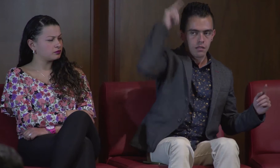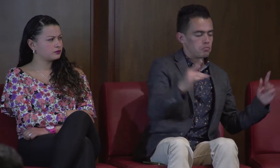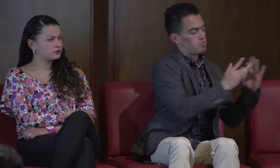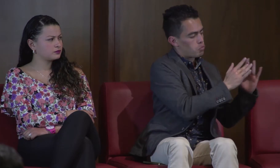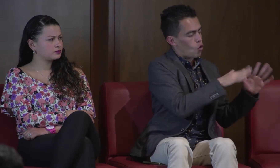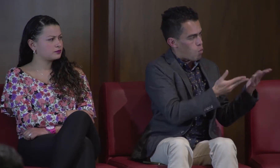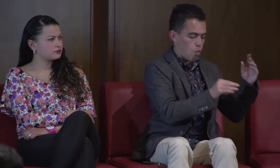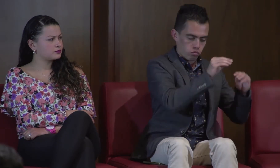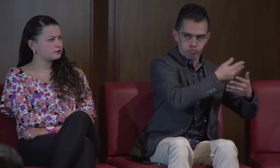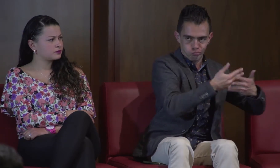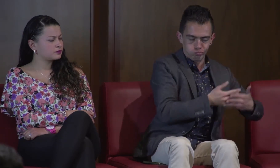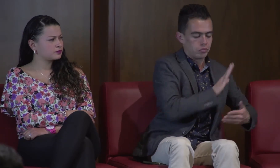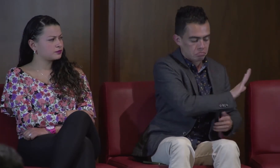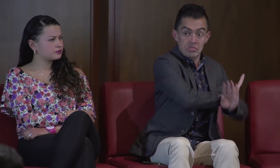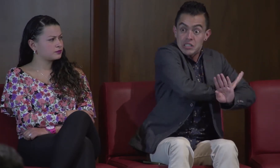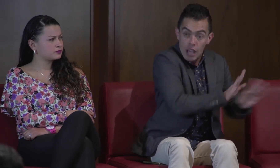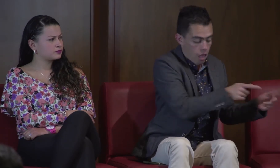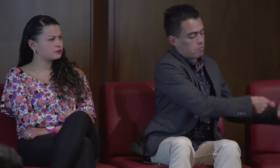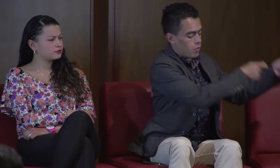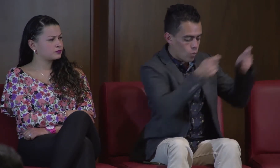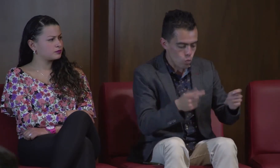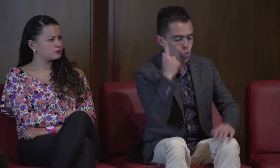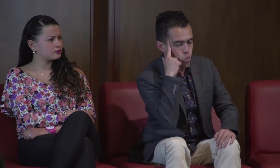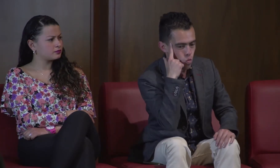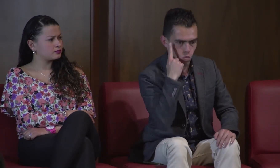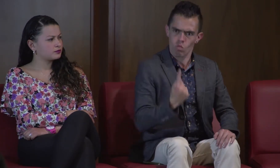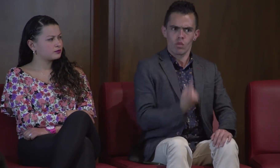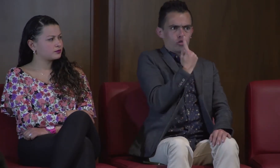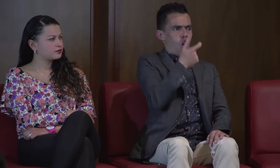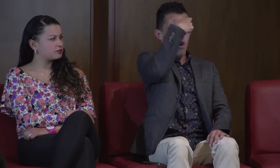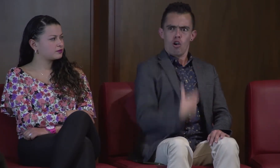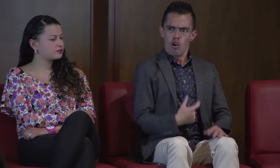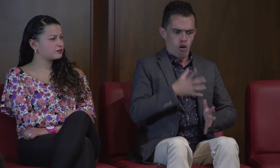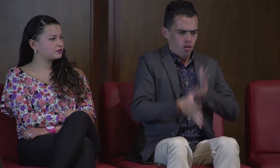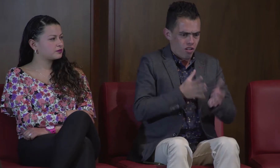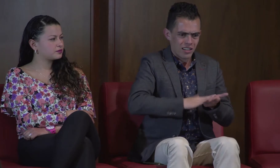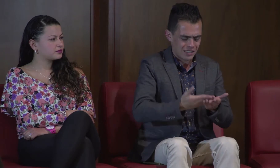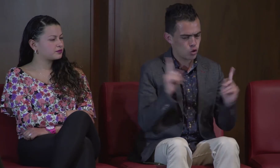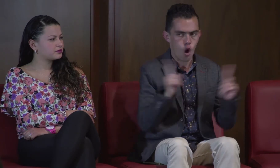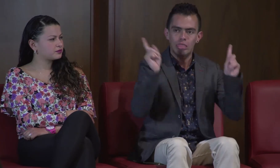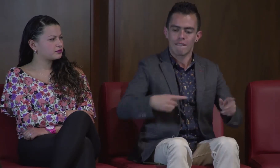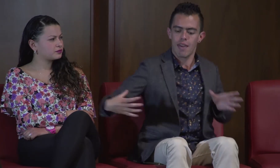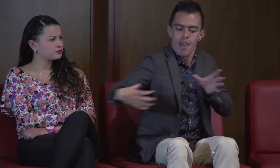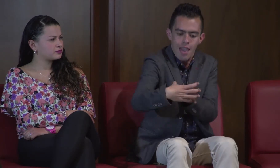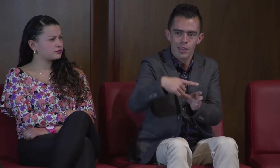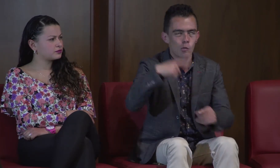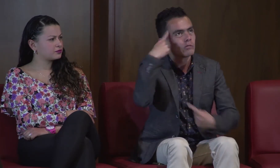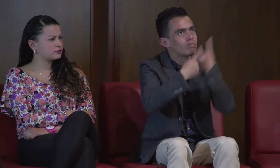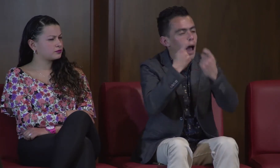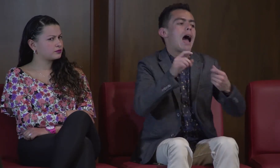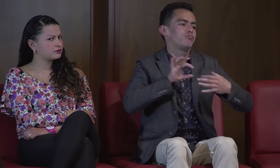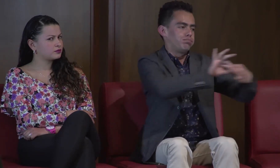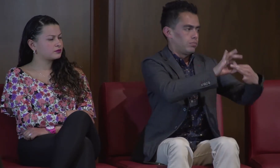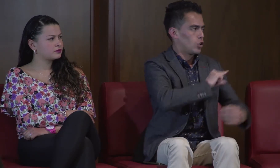estaba entendiendo. Por eso la biblioteca hizo contacto con Ricardo, el sociólogo. Él hizo la construcción de los significados de estas palabras, y